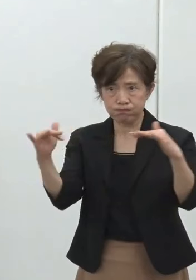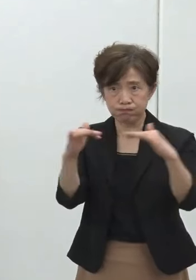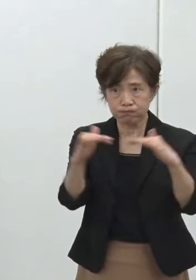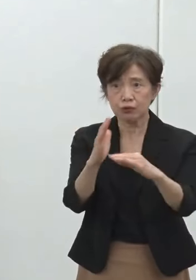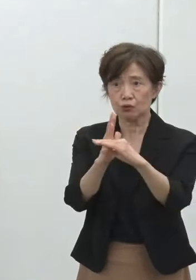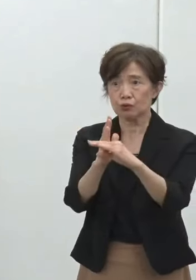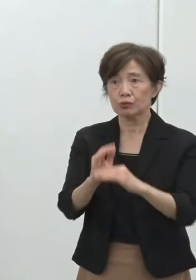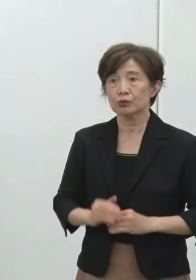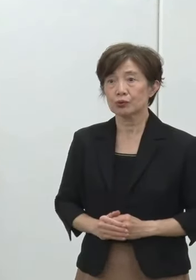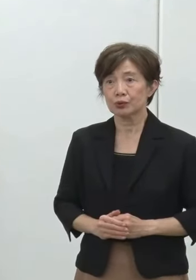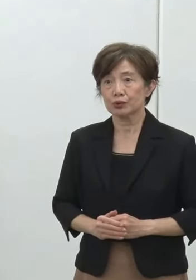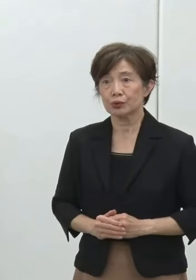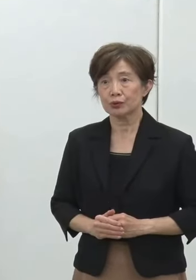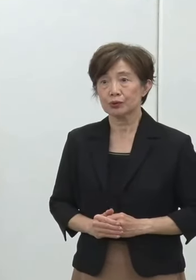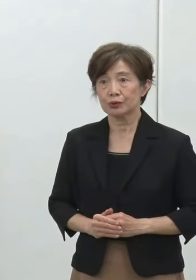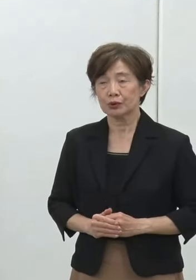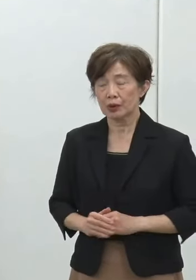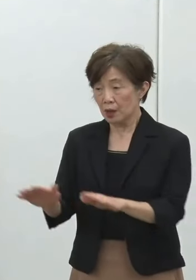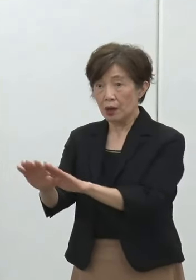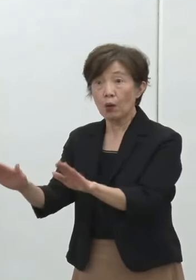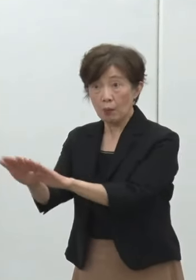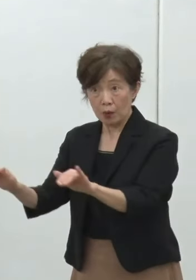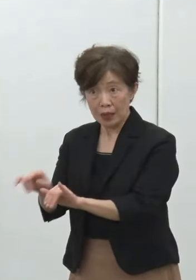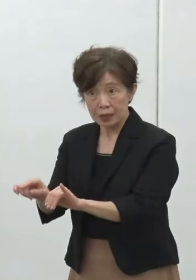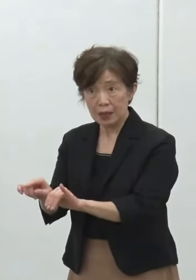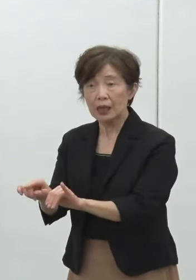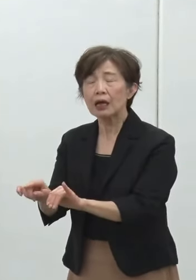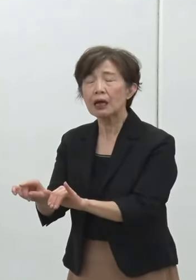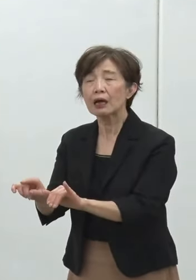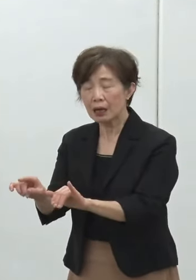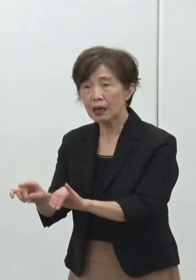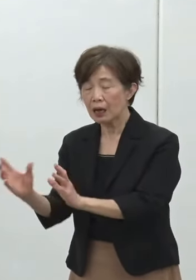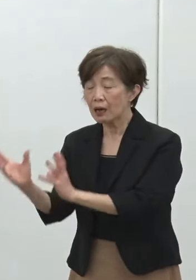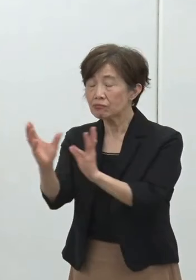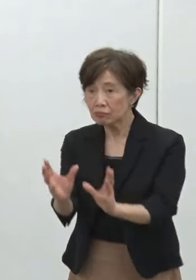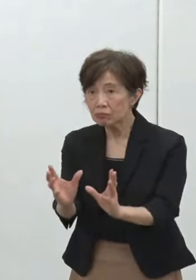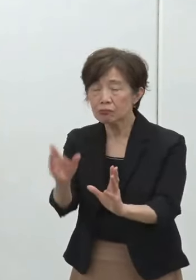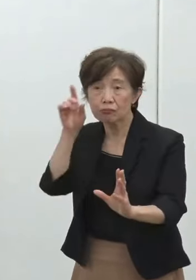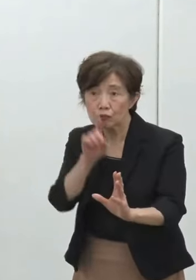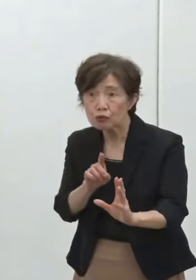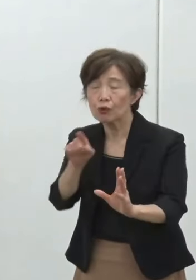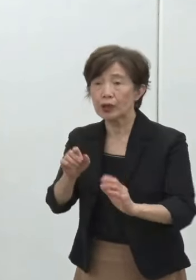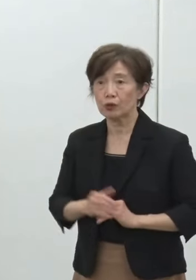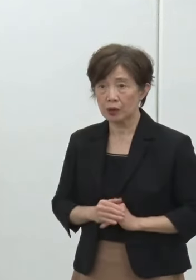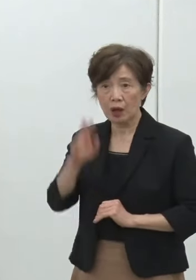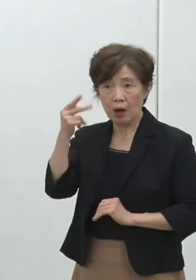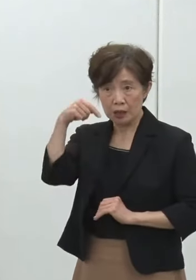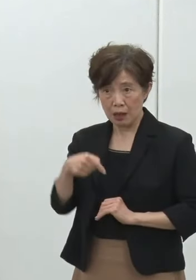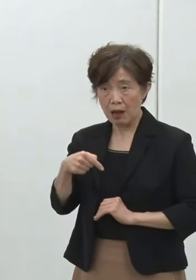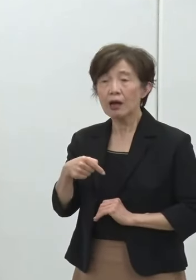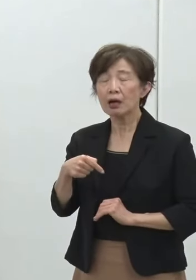。ですので子どもたちがスムーズに来れるように、また大阪市内の公共交通機関が渋滞を起こさないよう